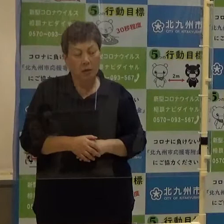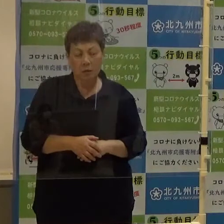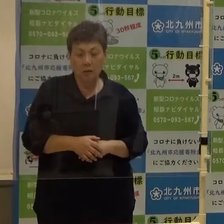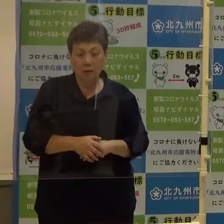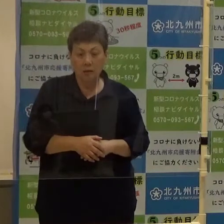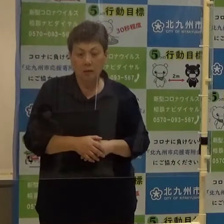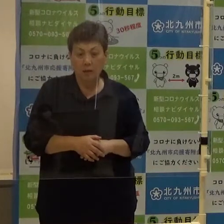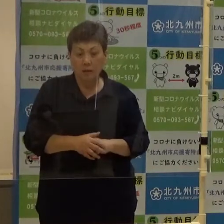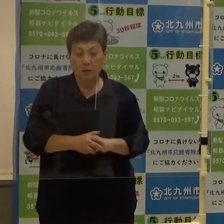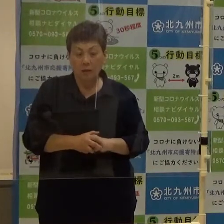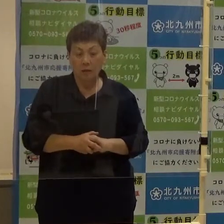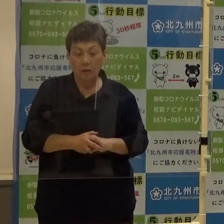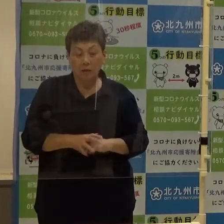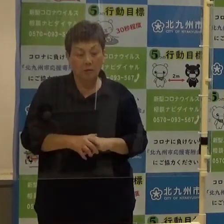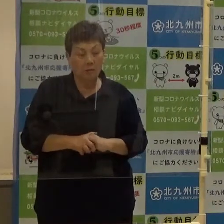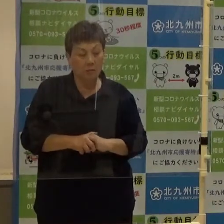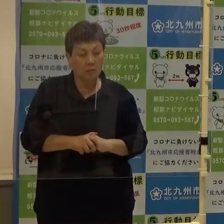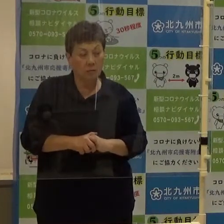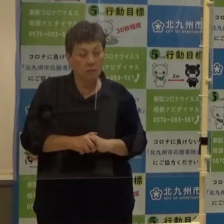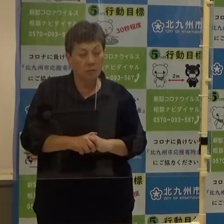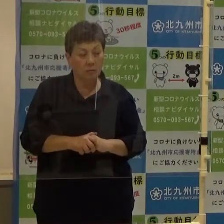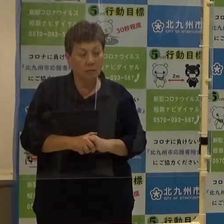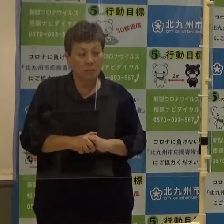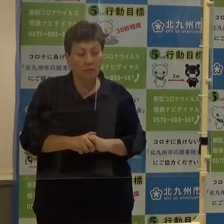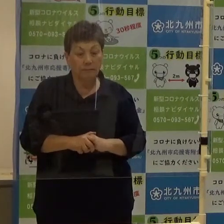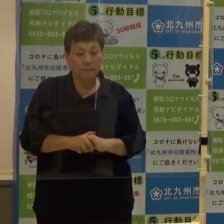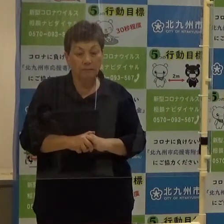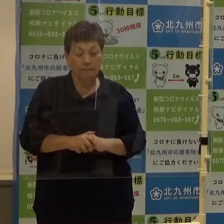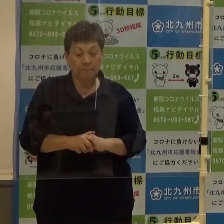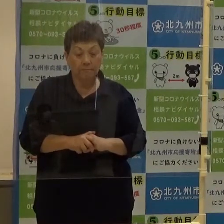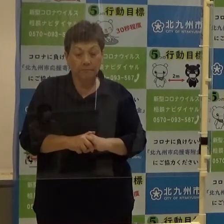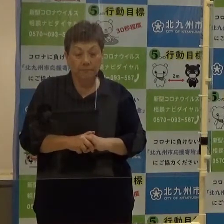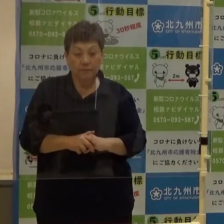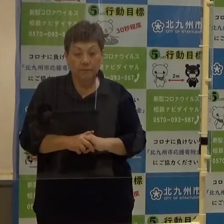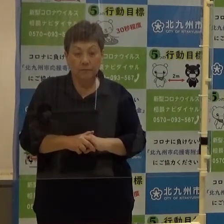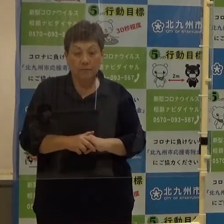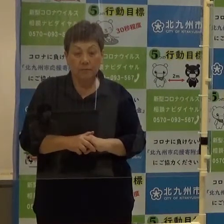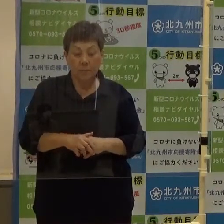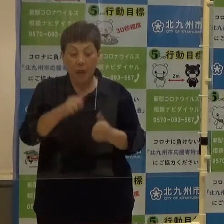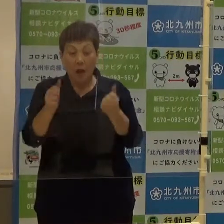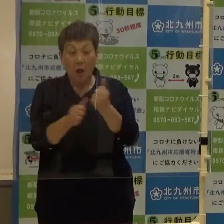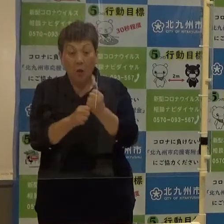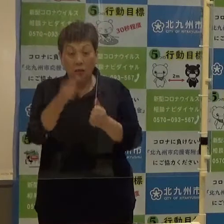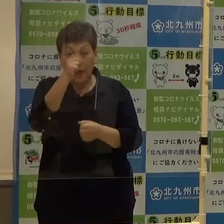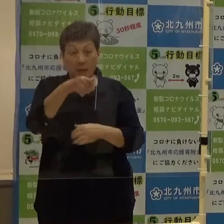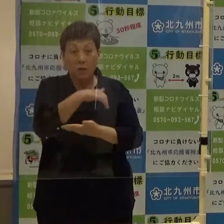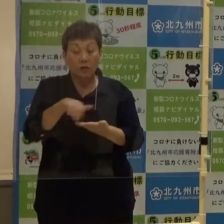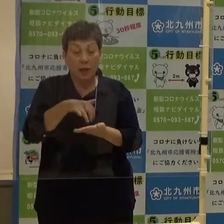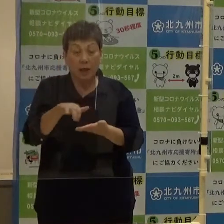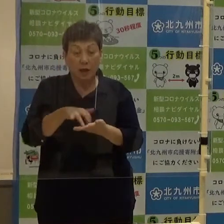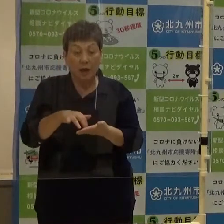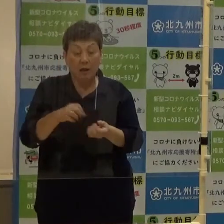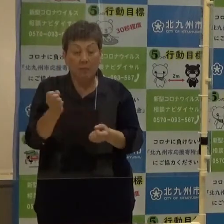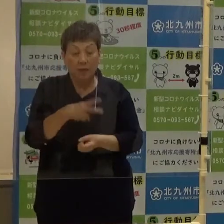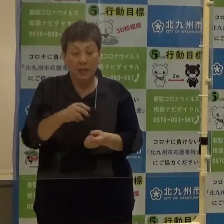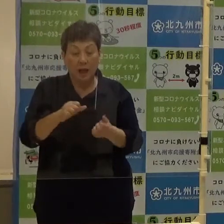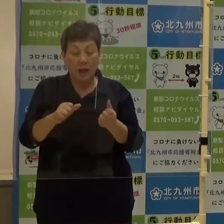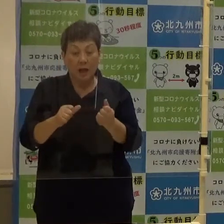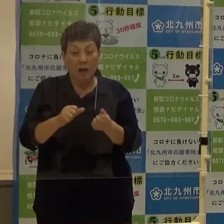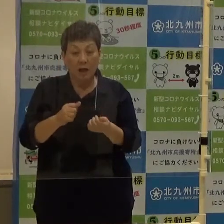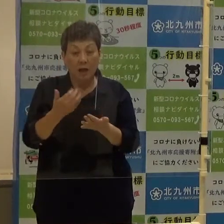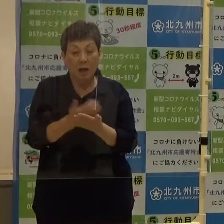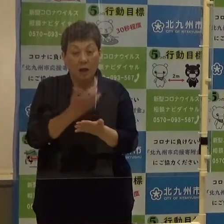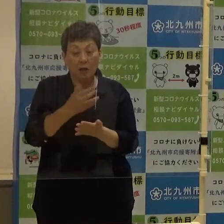というか今回はされないんですけど、 すでに補正予算、あるいは予備費で、